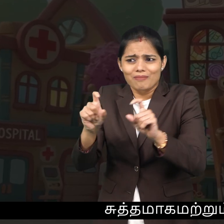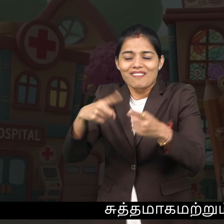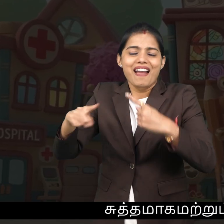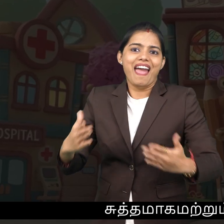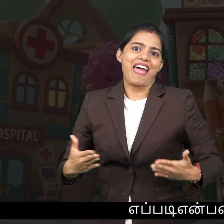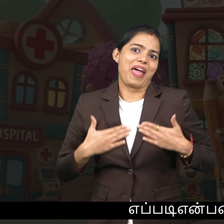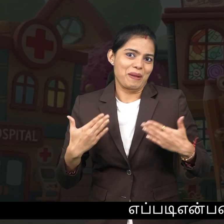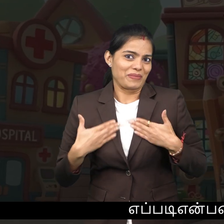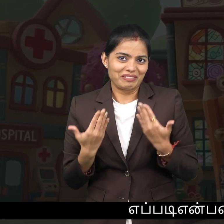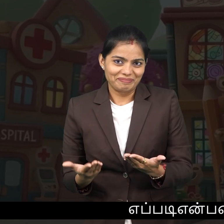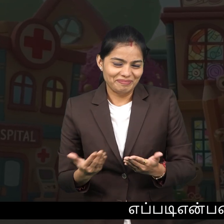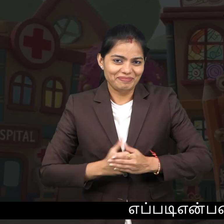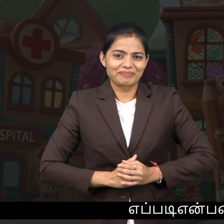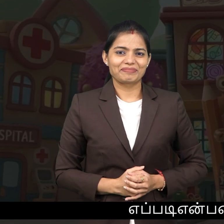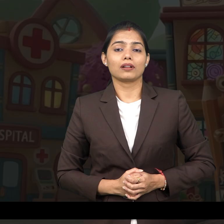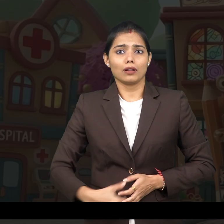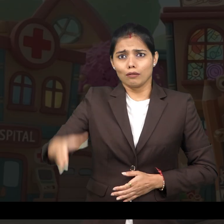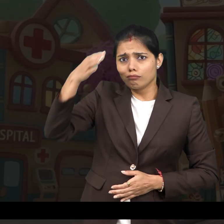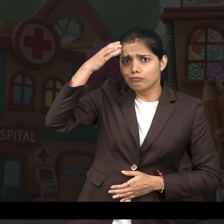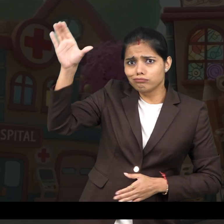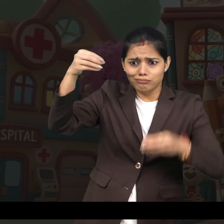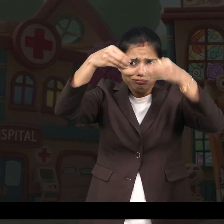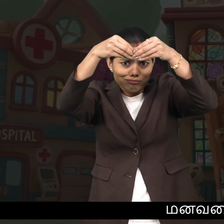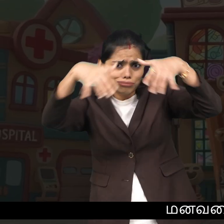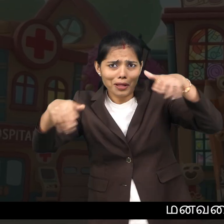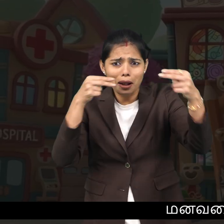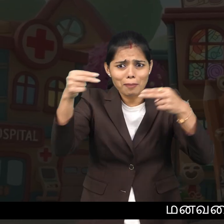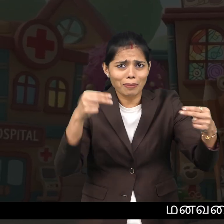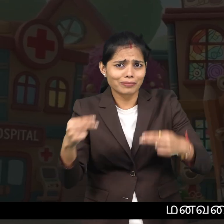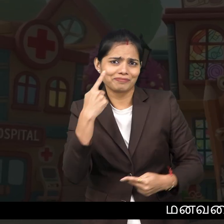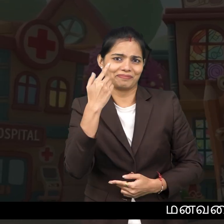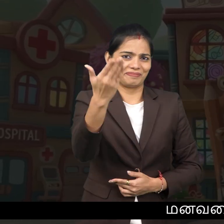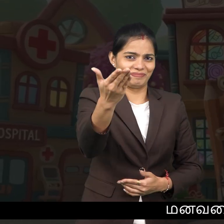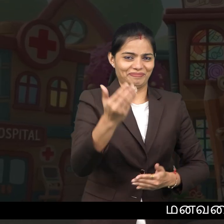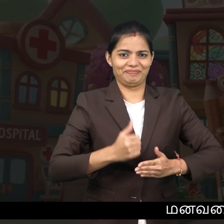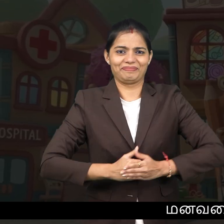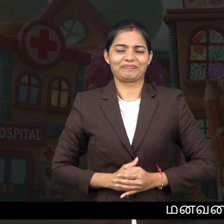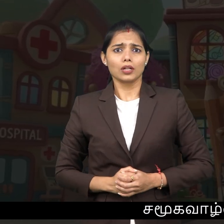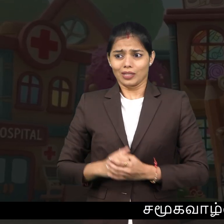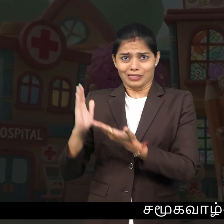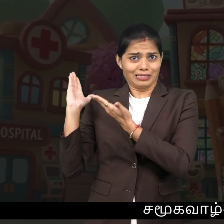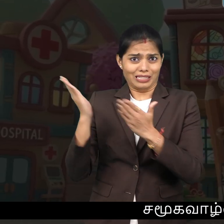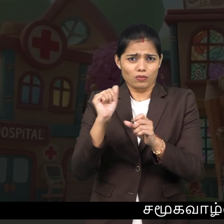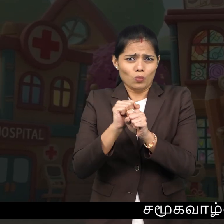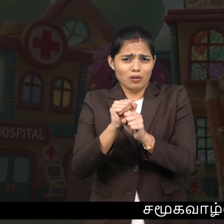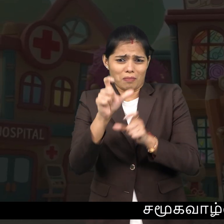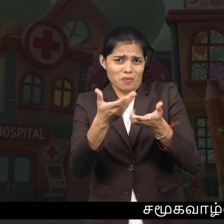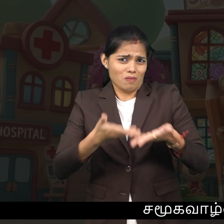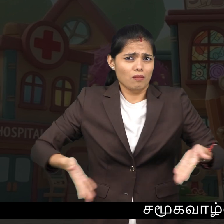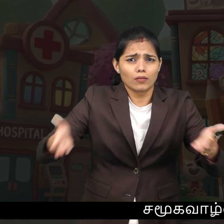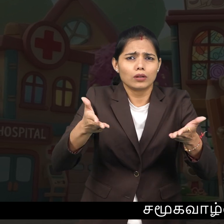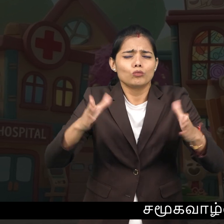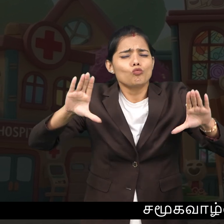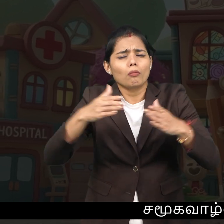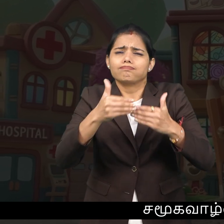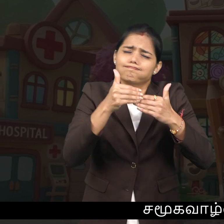மாற்ற உதவுவது எப்படி என்பதை புரிந்து கொள்வீர்கள். முதலில் மன வரைபடத்தை பாருங்கள். சமூக வாழ்வுக்கான